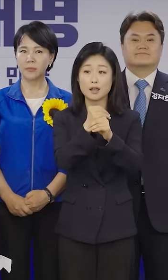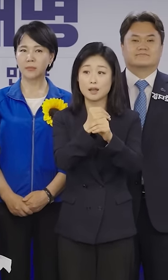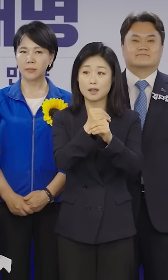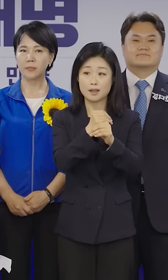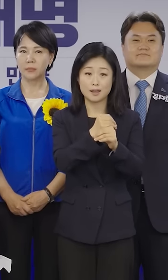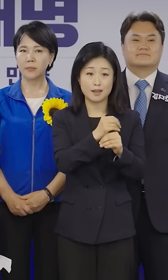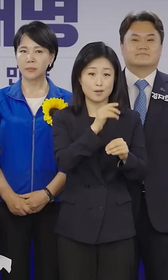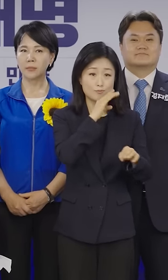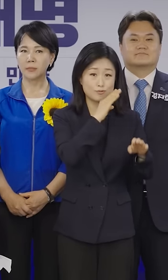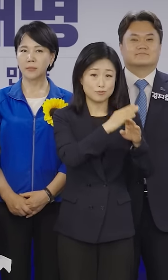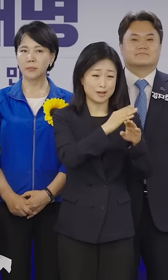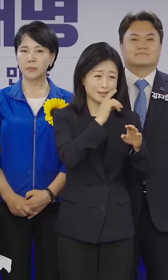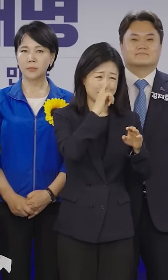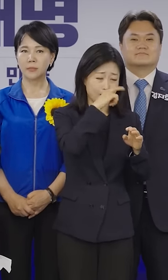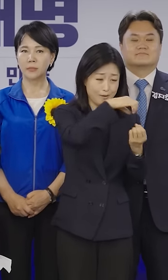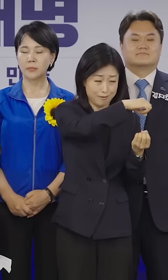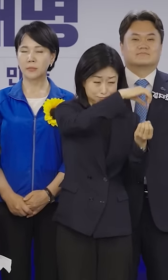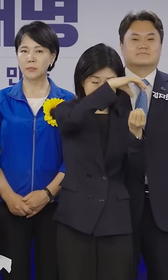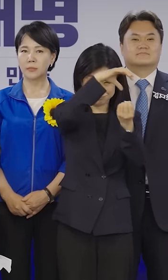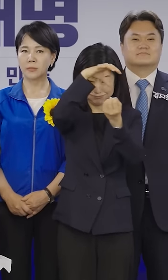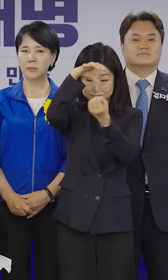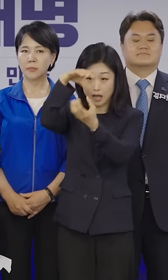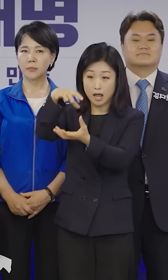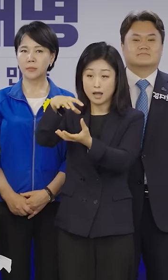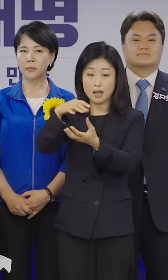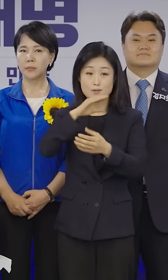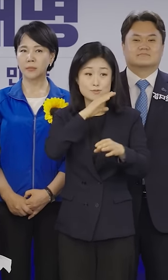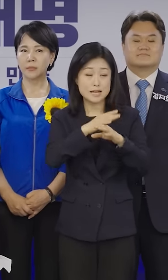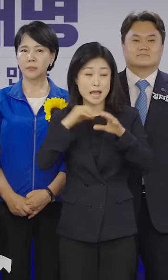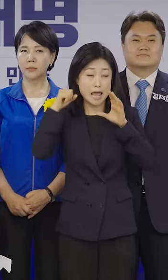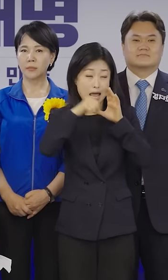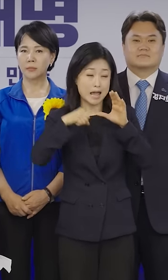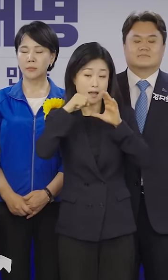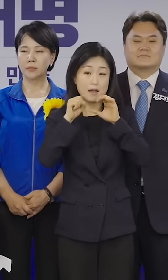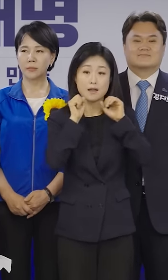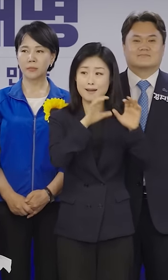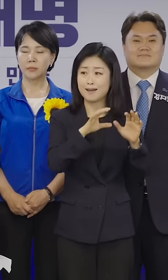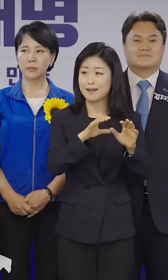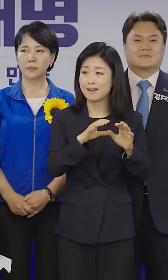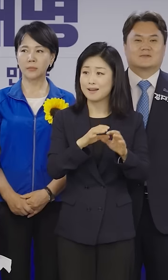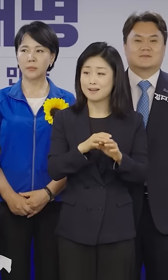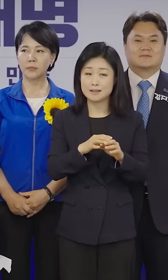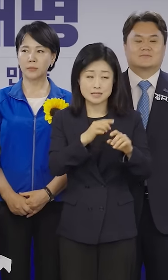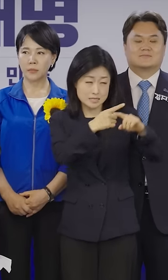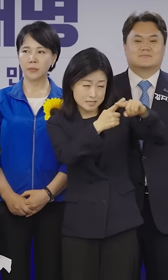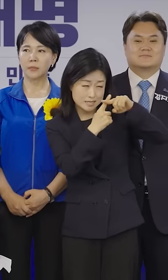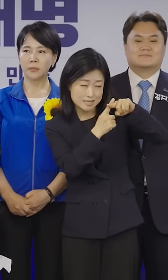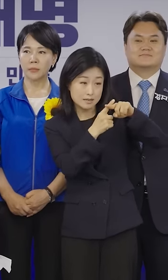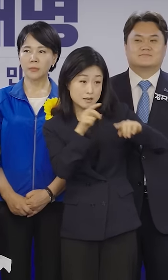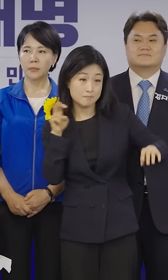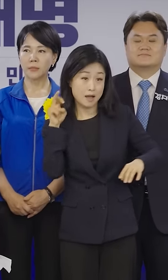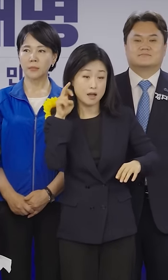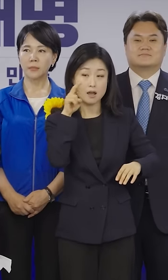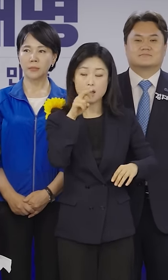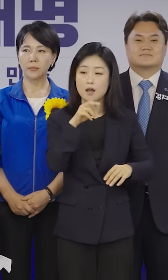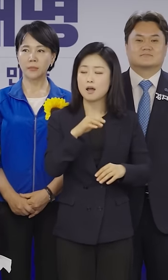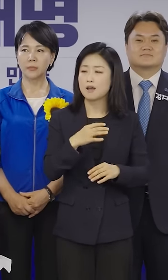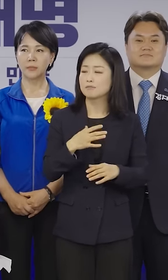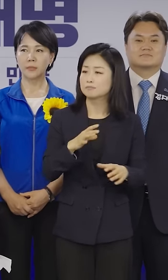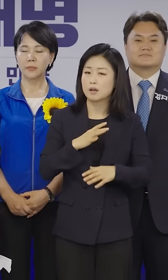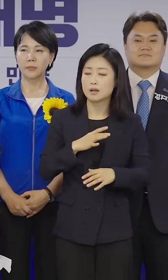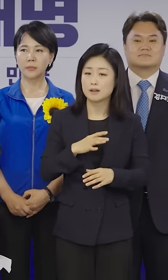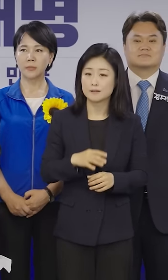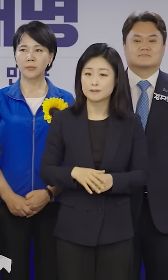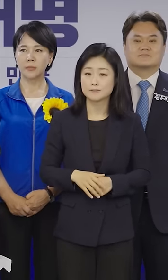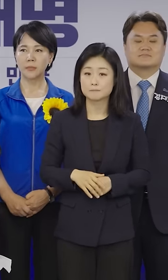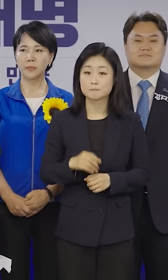무슨 오물풍선이 날아다니고 막 거기다가 대북 확성기 켜고 봐도 원점 조준 사격하고 또